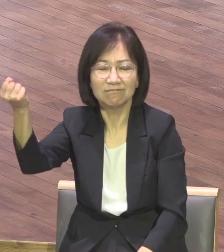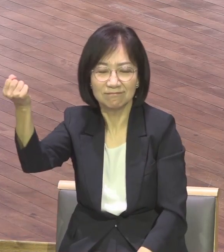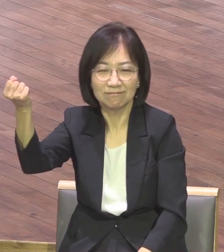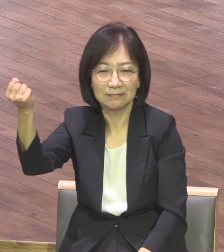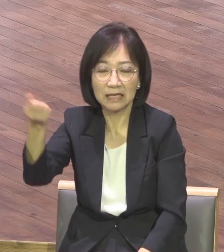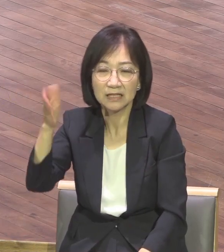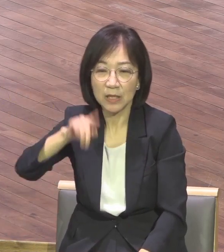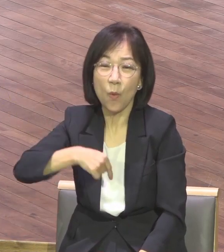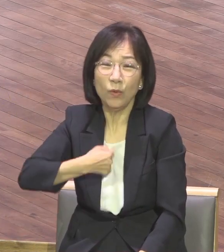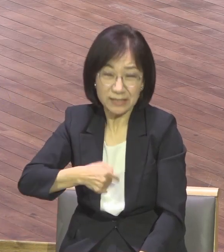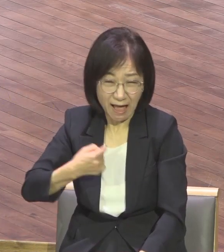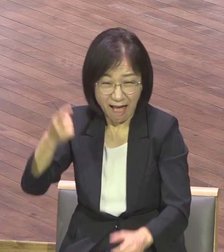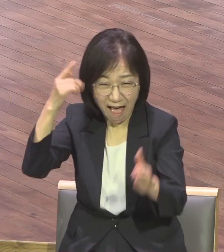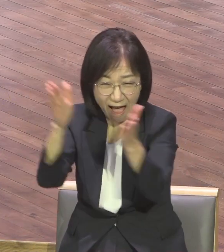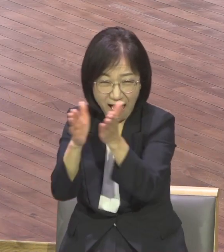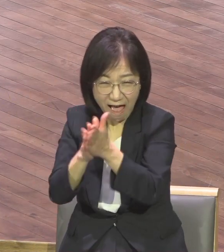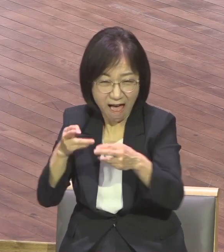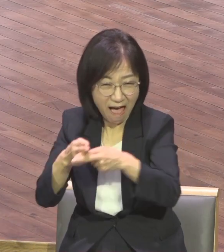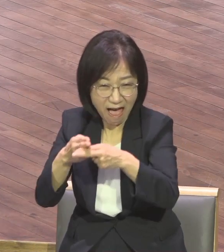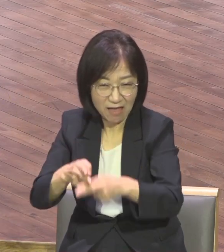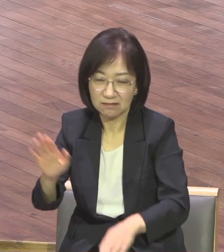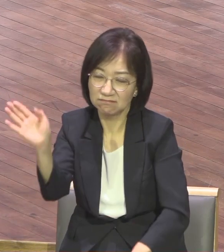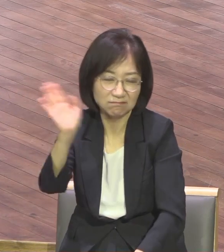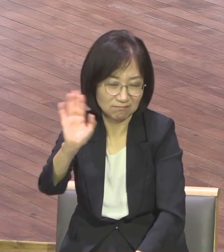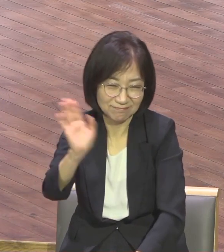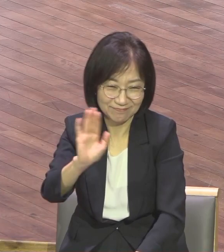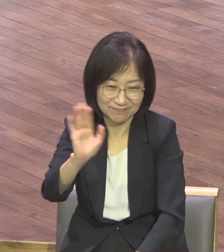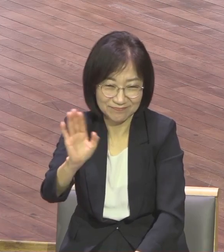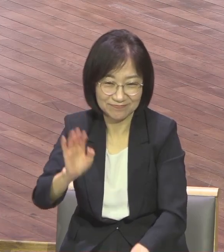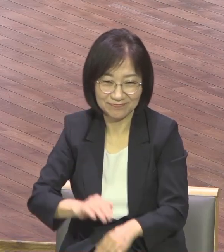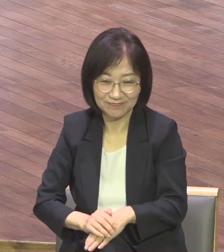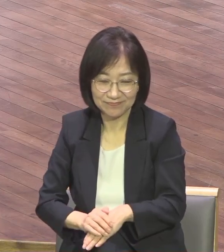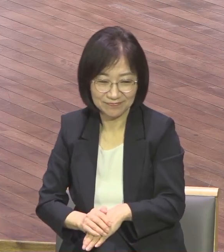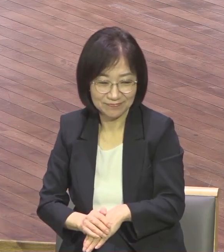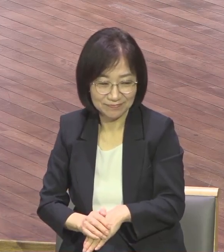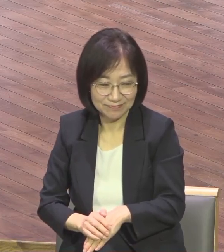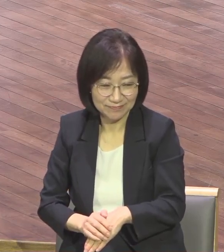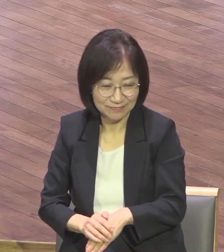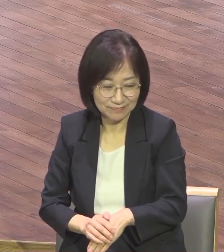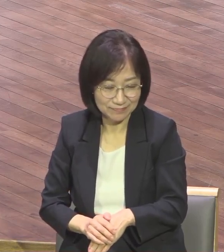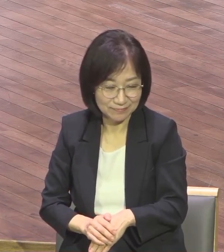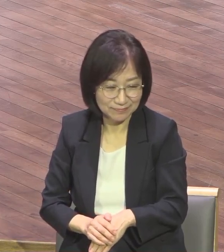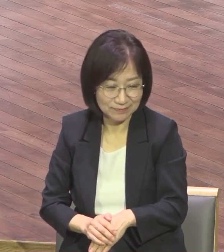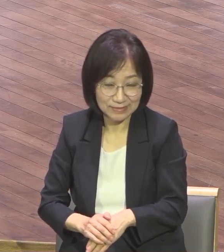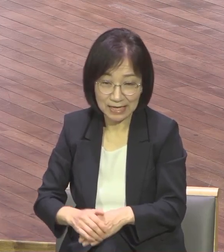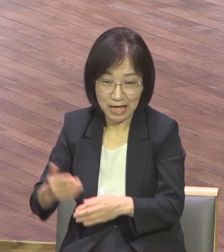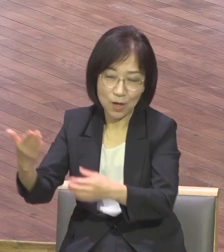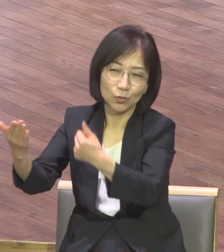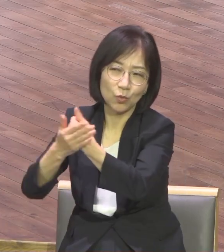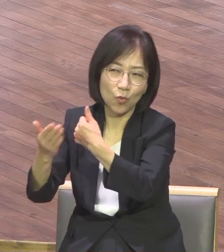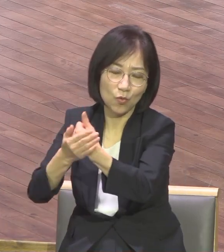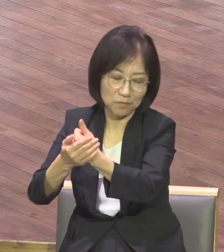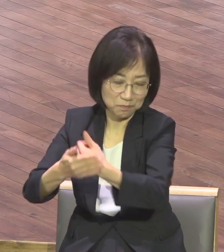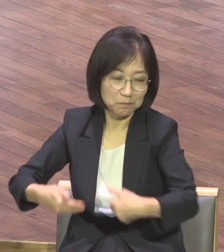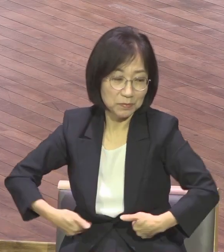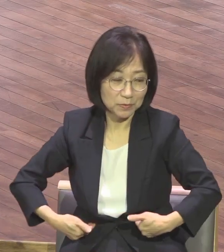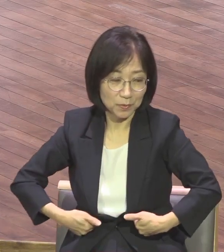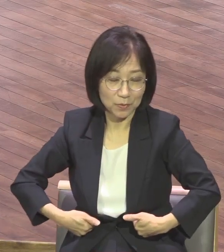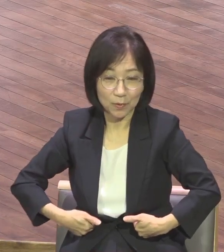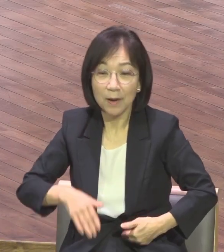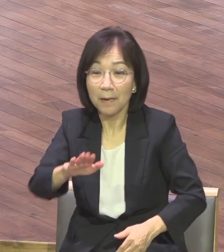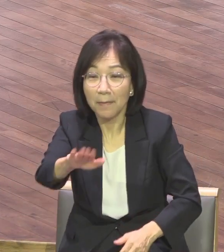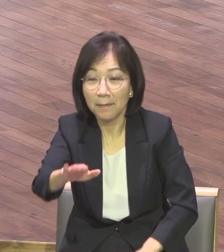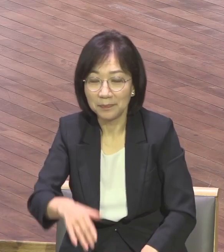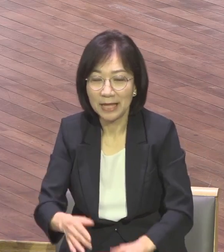일을 수행하지 않으신다. 당신의 도움이 필요하기 때문이다 그랬어요. 참 똑똑하지요. 아니